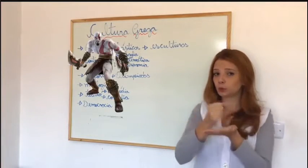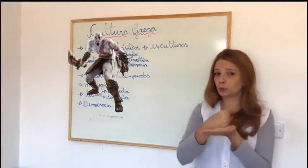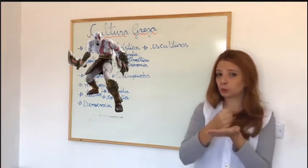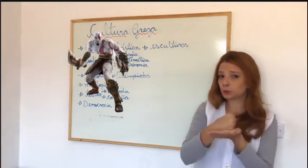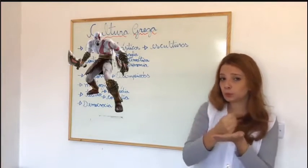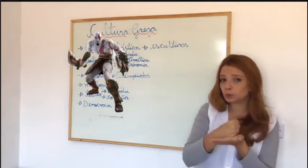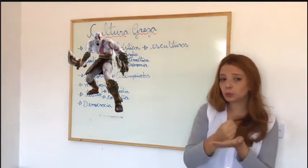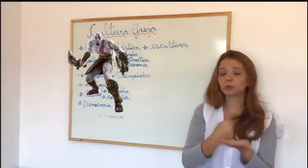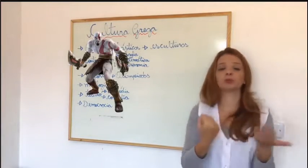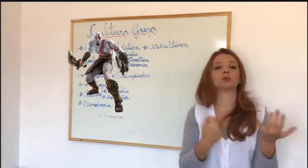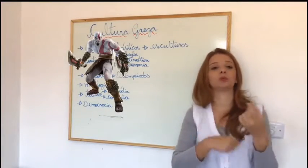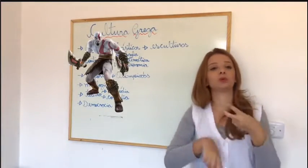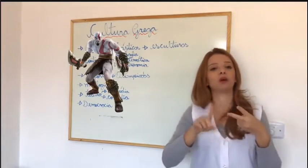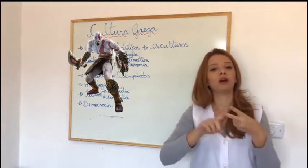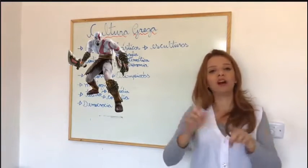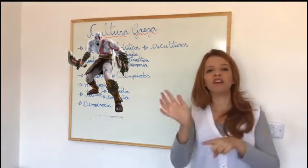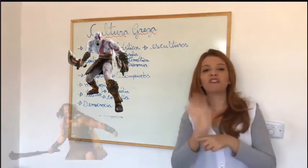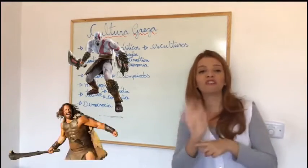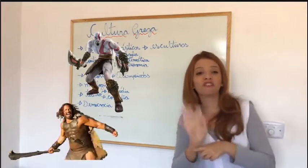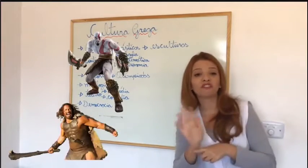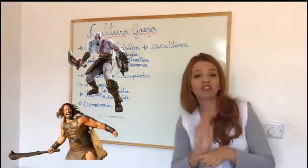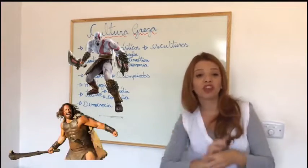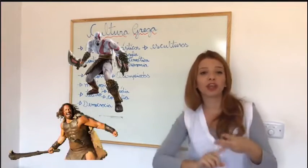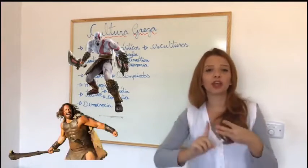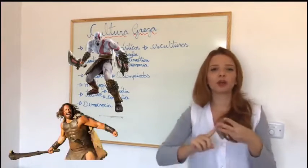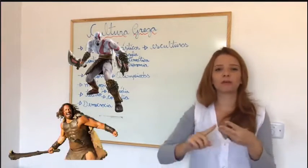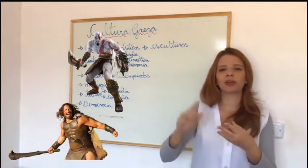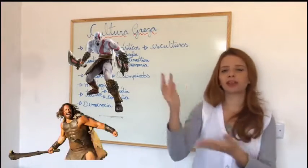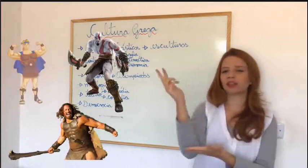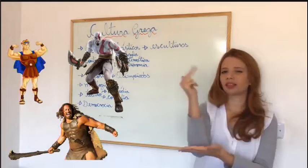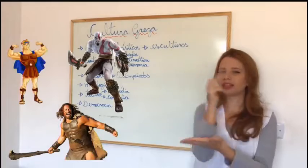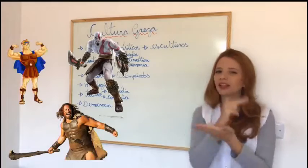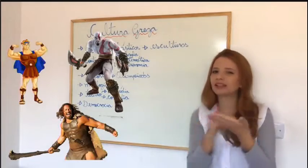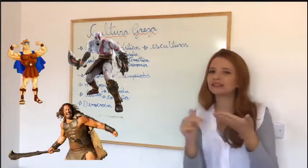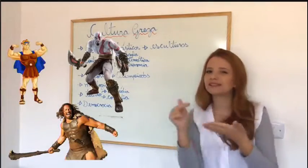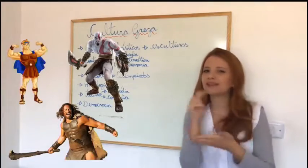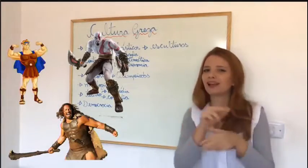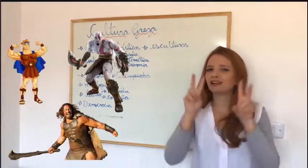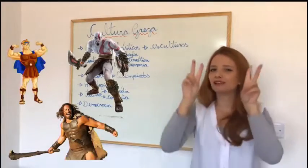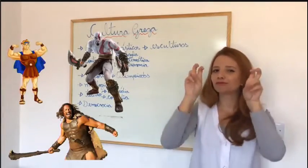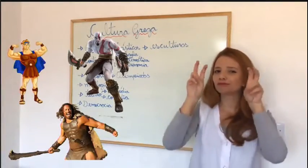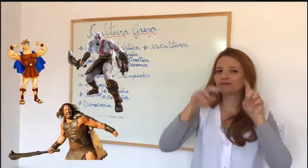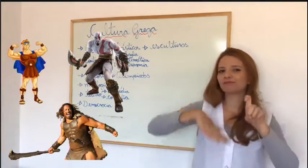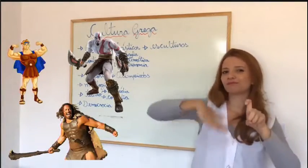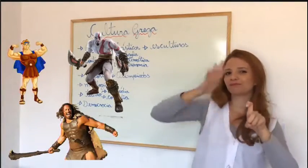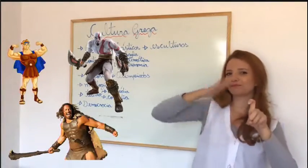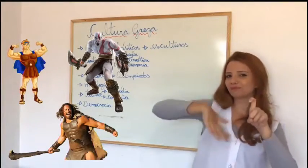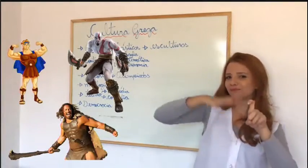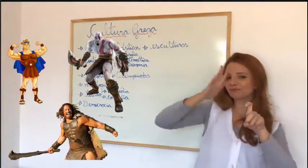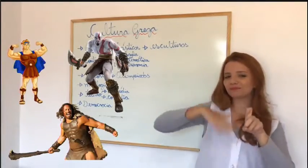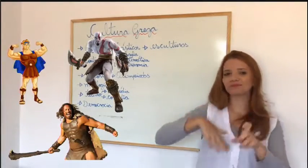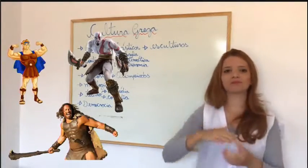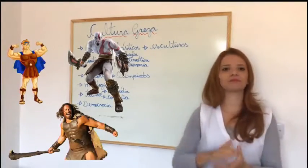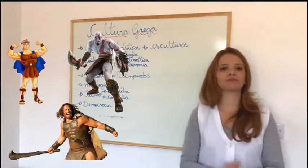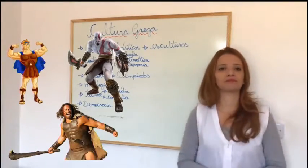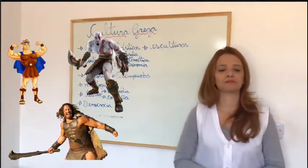temos jogos de videogame, filmes, desenhos, que é uma temática mitologia